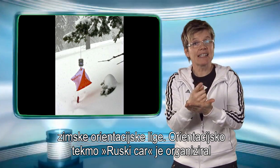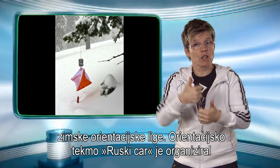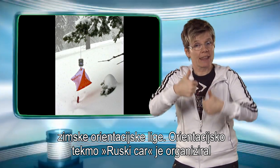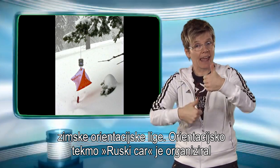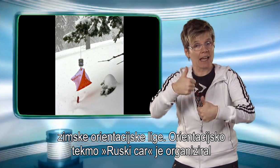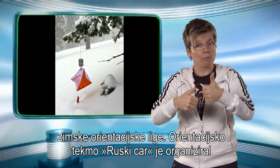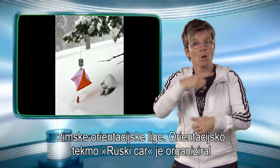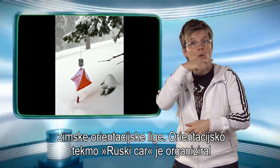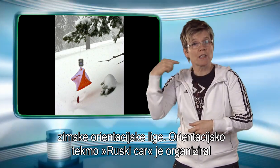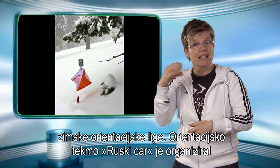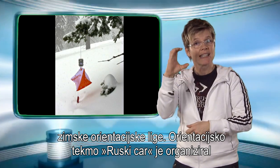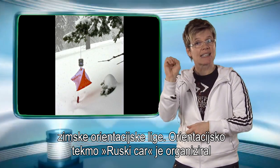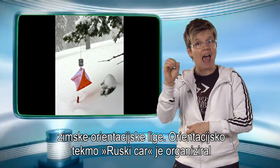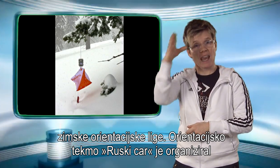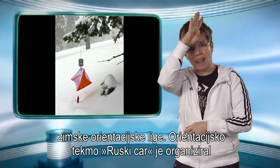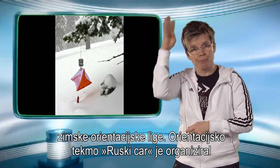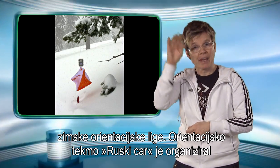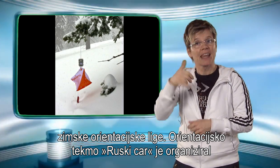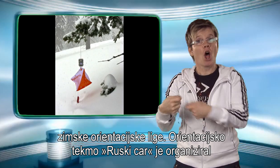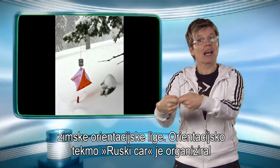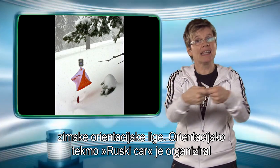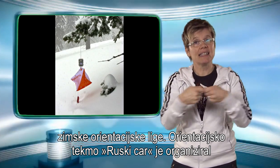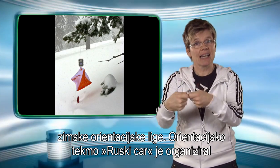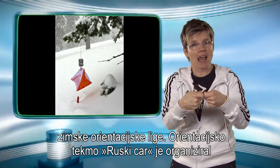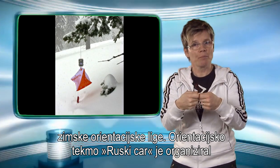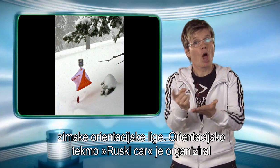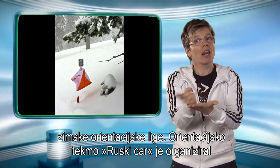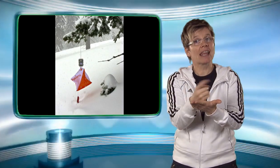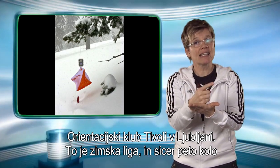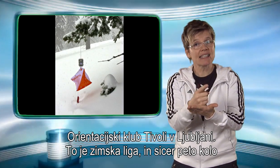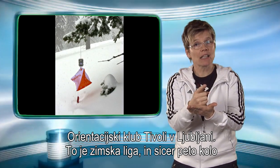Orientacijsko tekmo Ruski car je organiziral orientacijski klub Tivoli v Ljubljani.